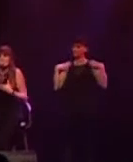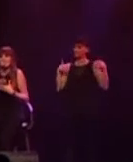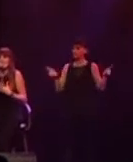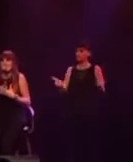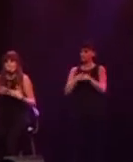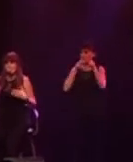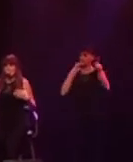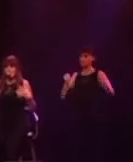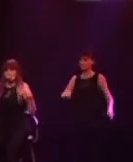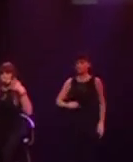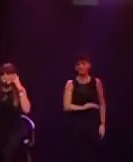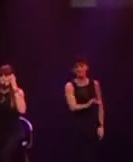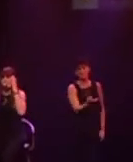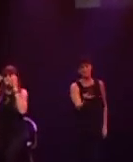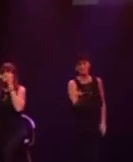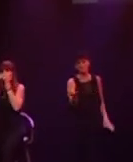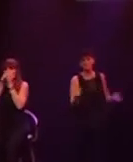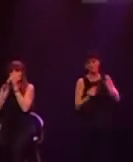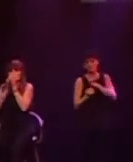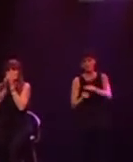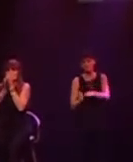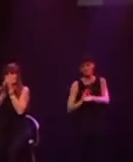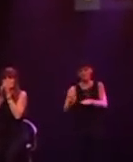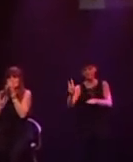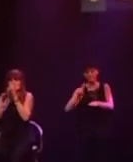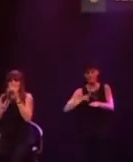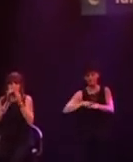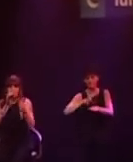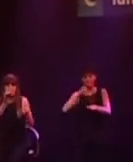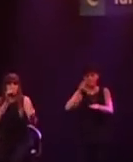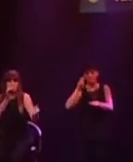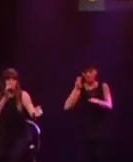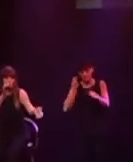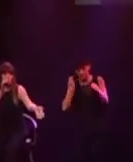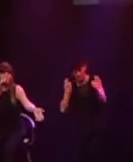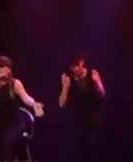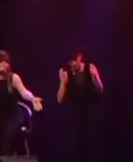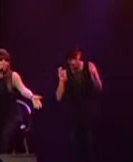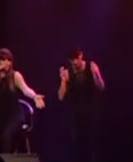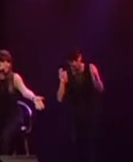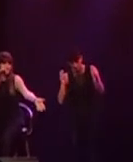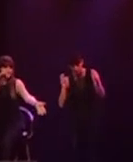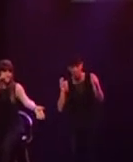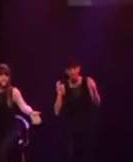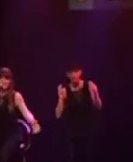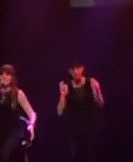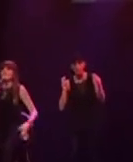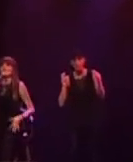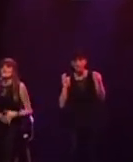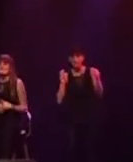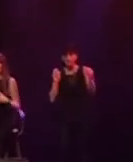cabeza, aunque se hunda en el asfalto.